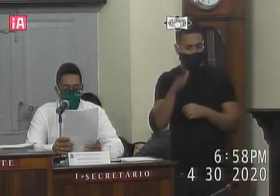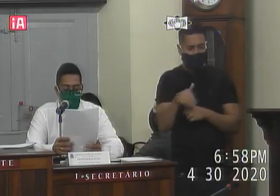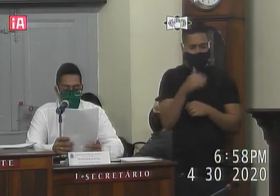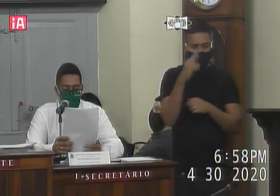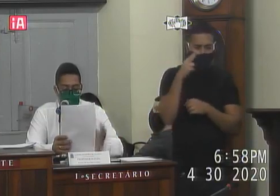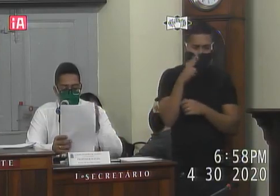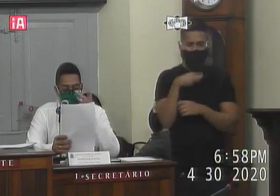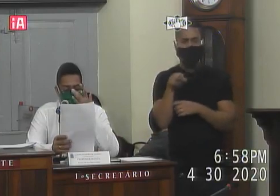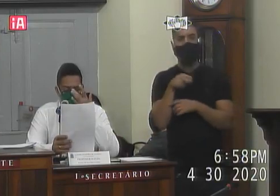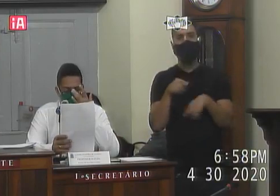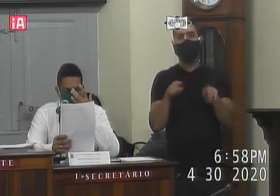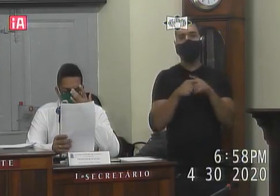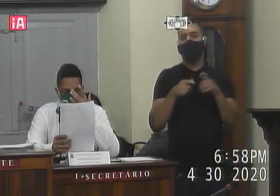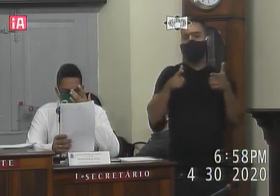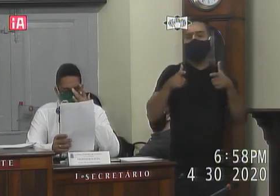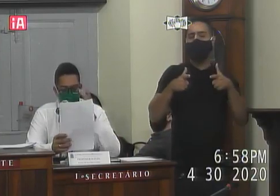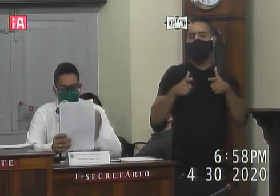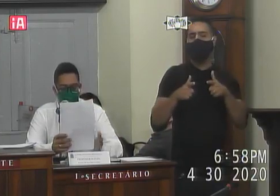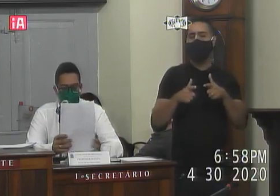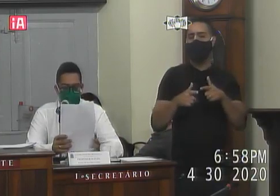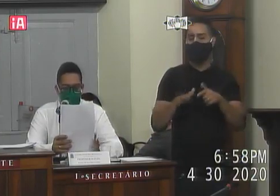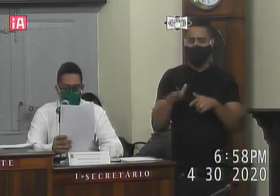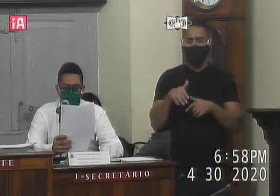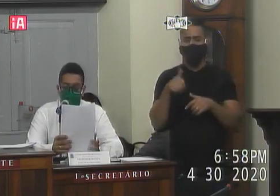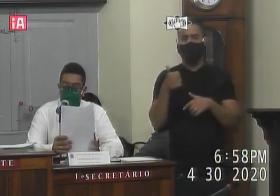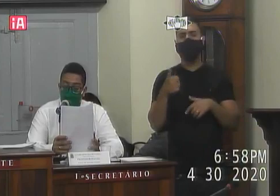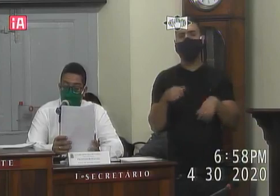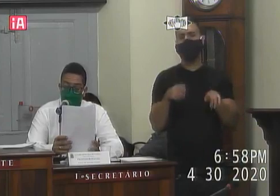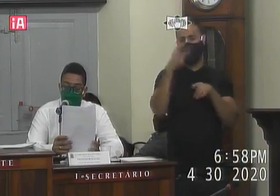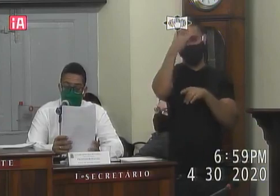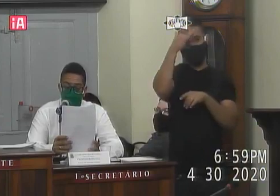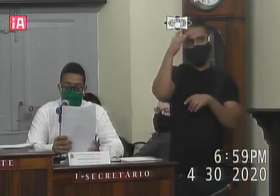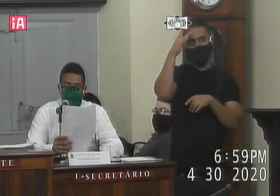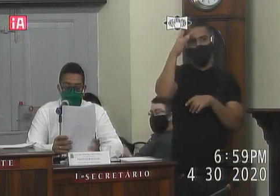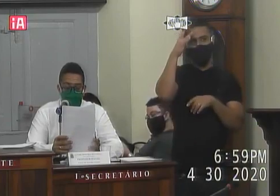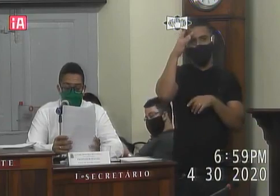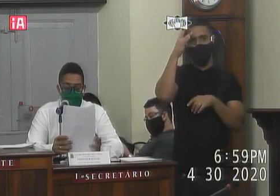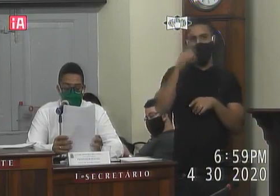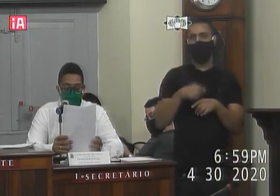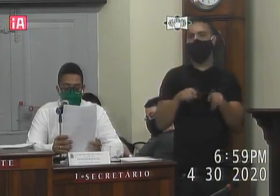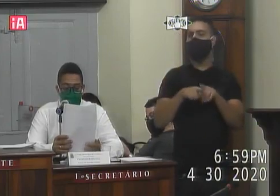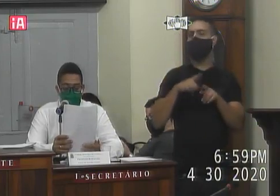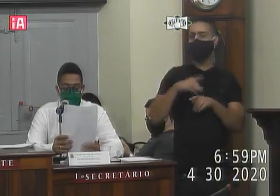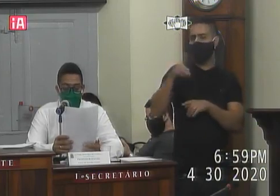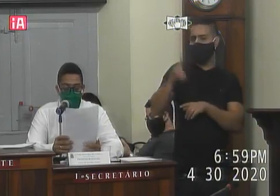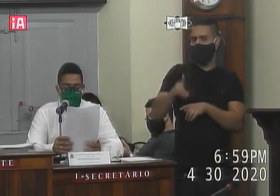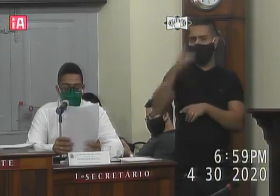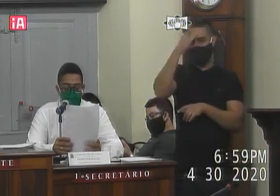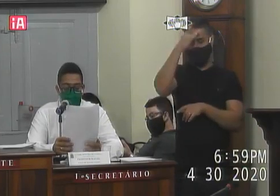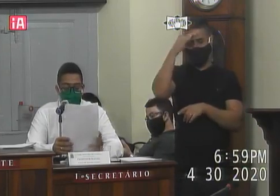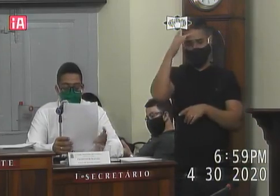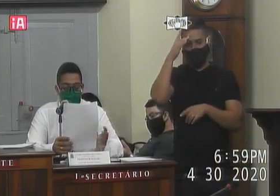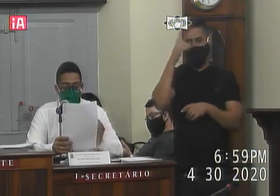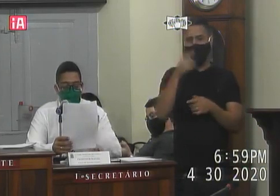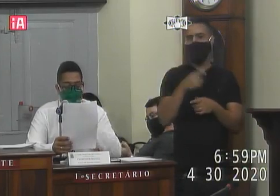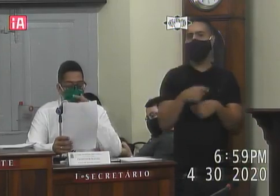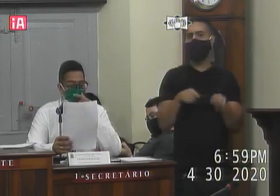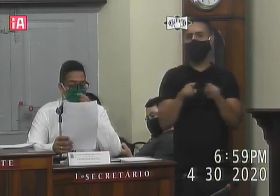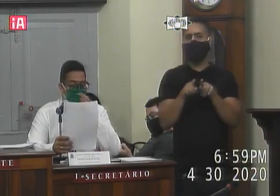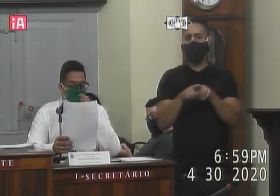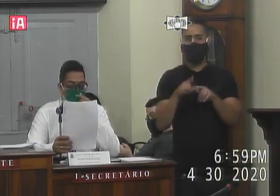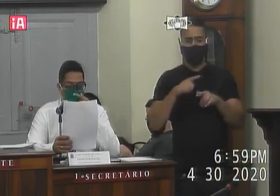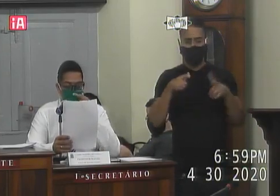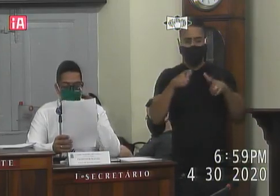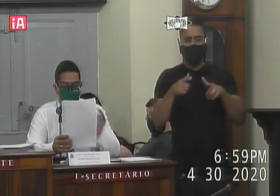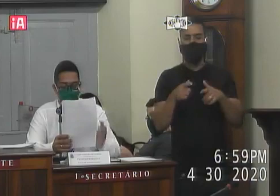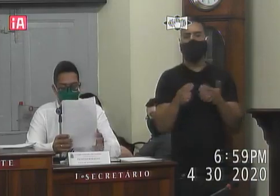visibilidade, tornando um ambiente mais harmonioso e aconchegante, considerando que é direito dos cidadãos, contribuintes, ter uma localidade em